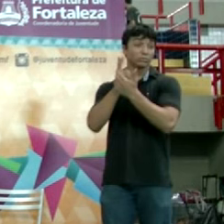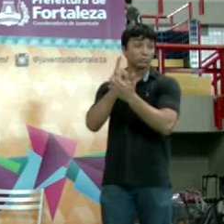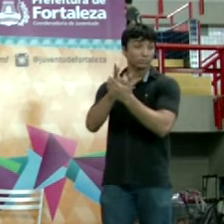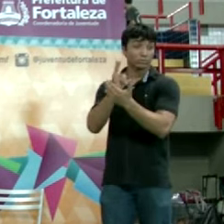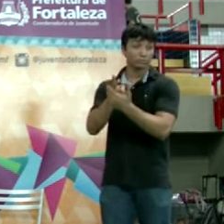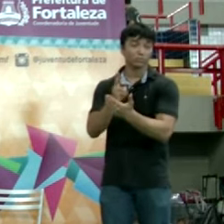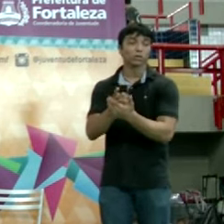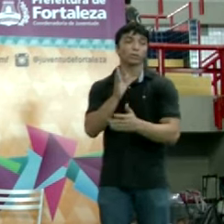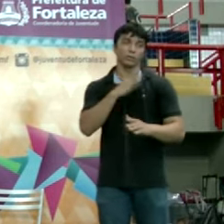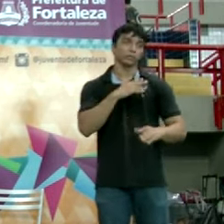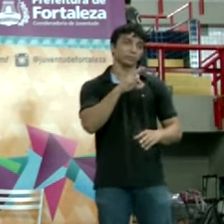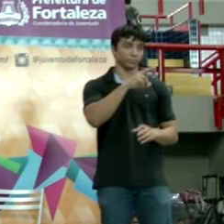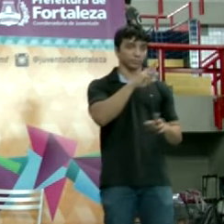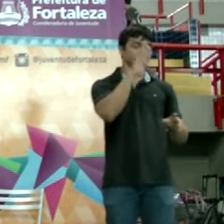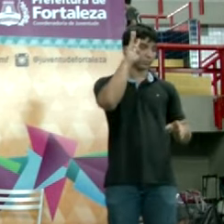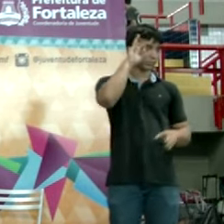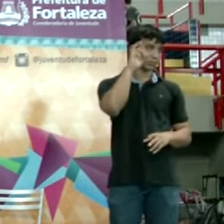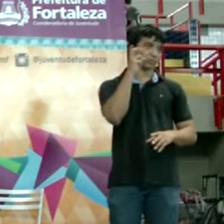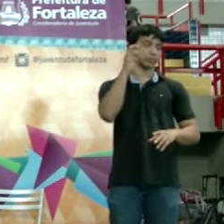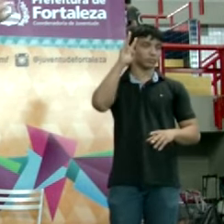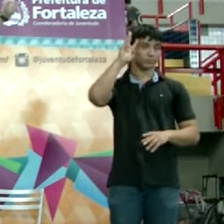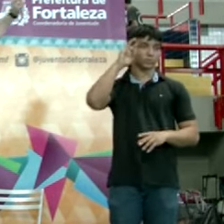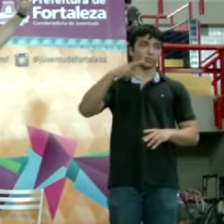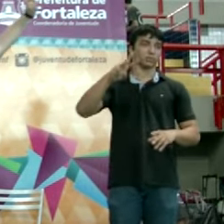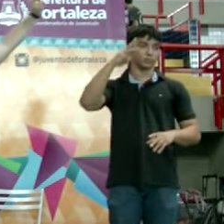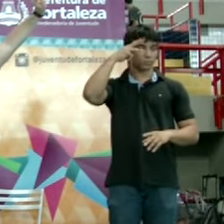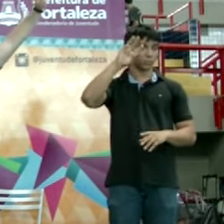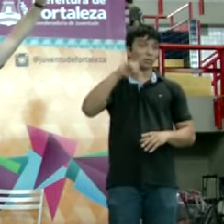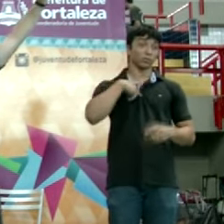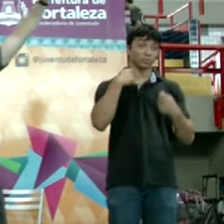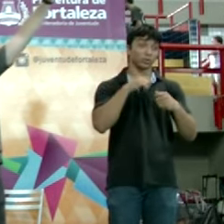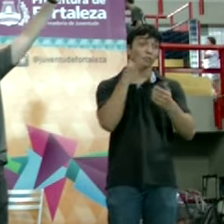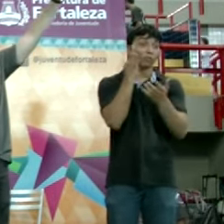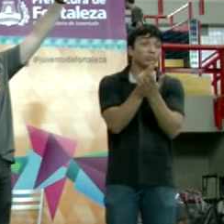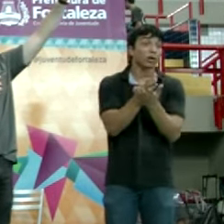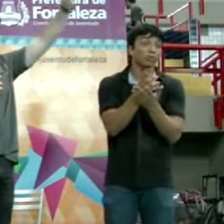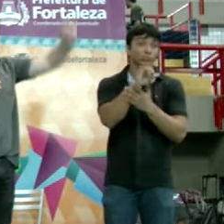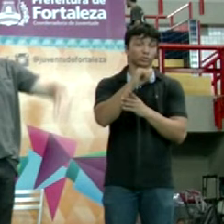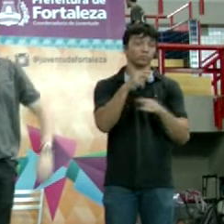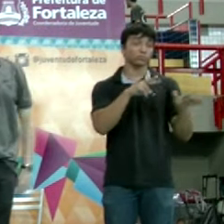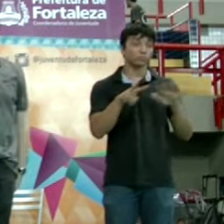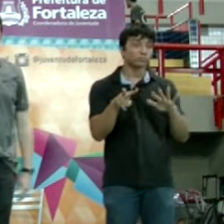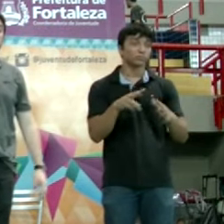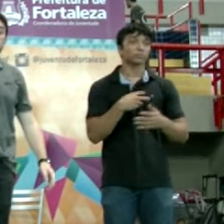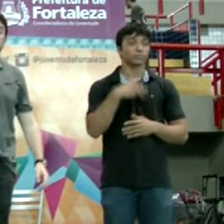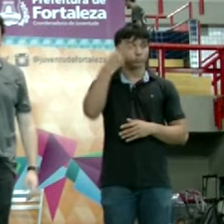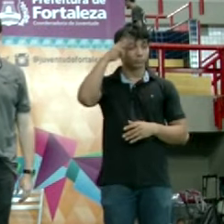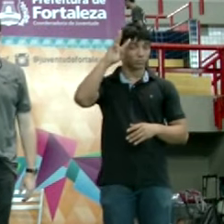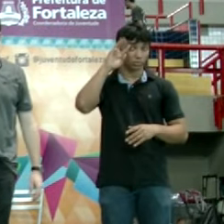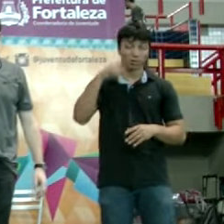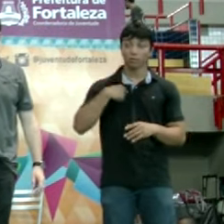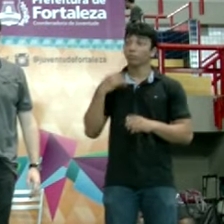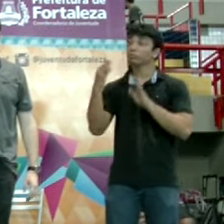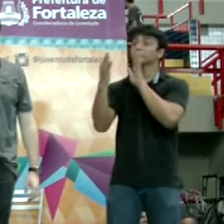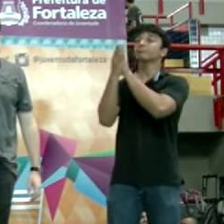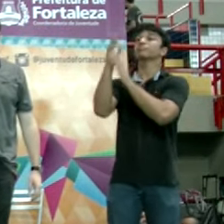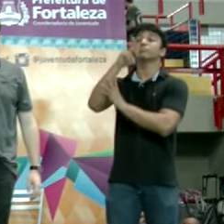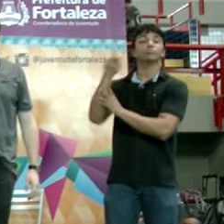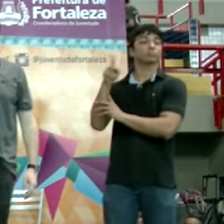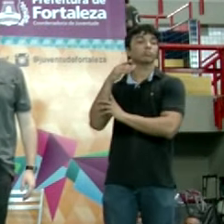Eram aulas 3 dias na semana e eu precisava faltar 1 dia. E tive a cara de pau de ir lá conversar com